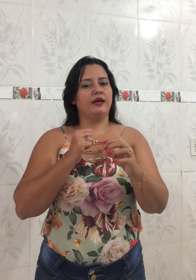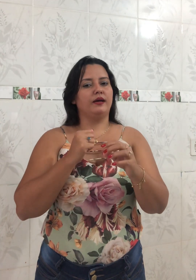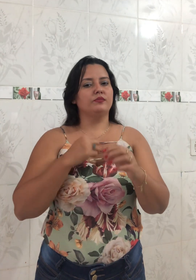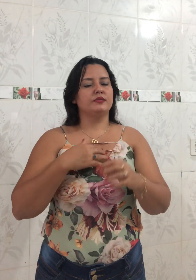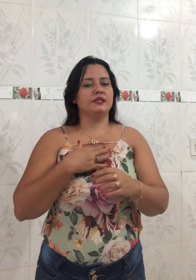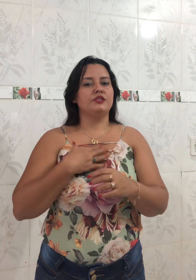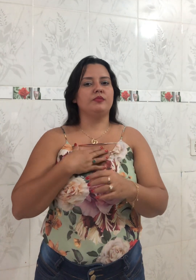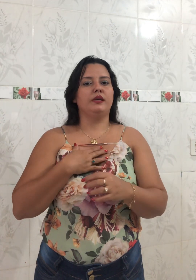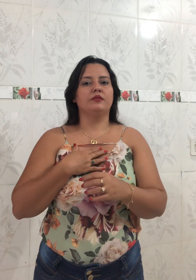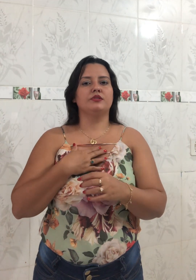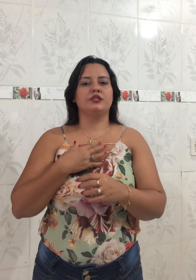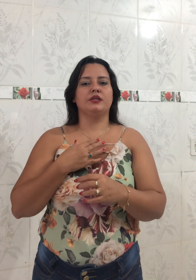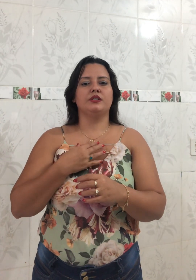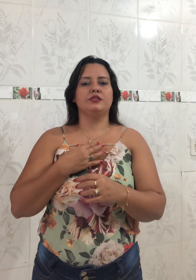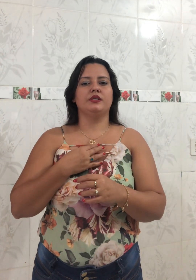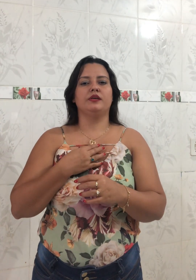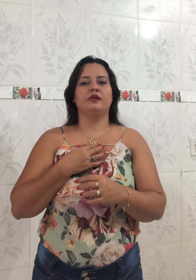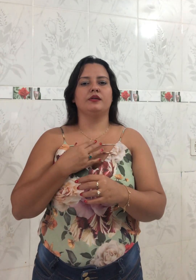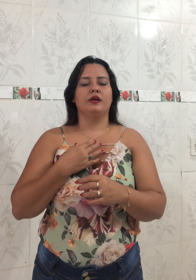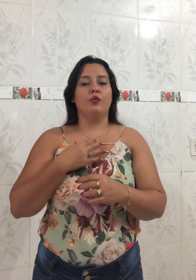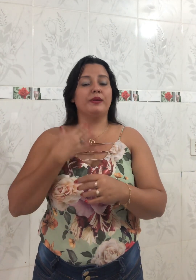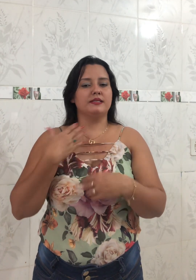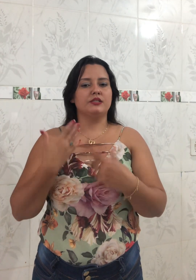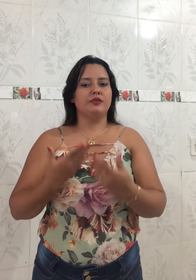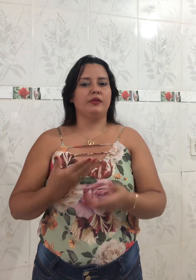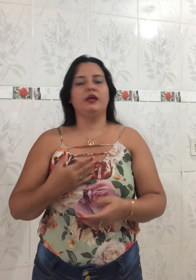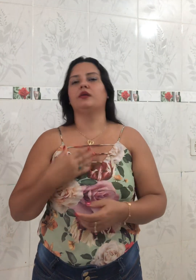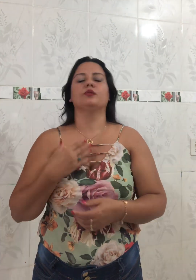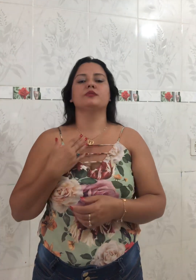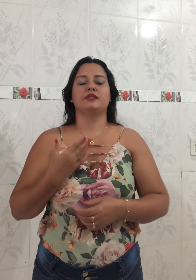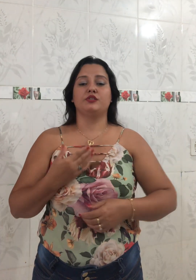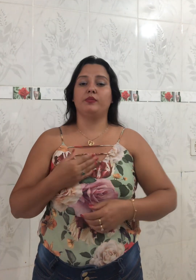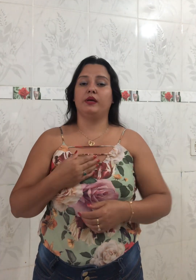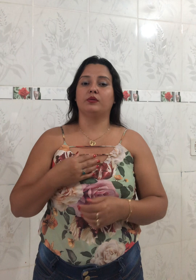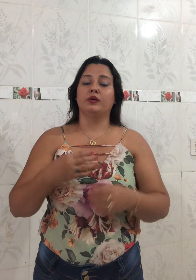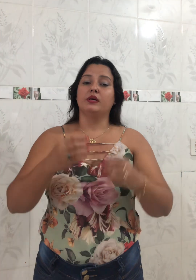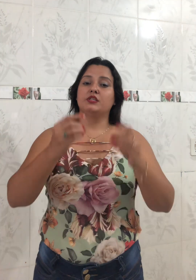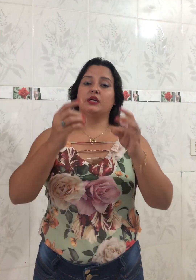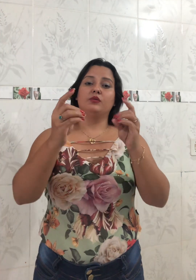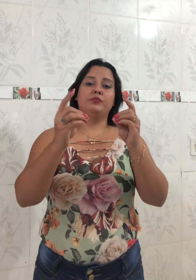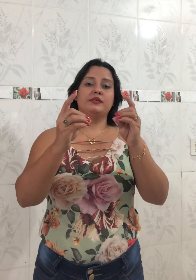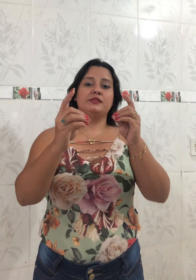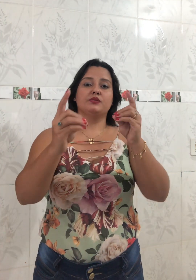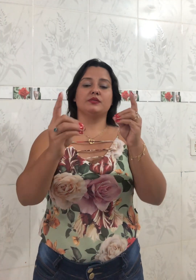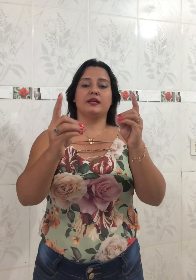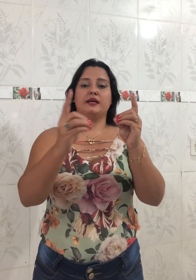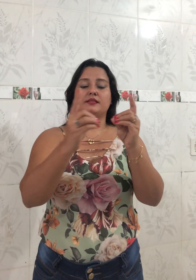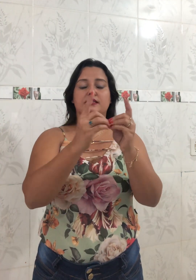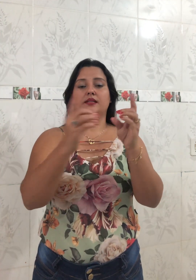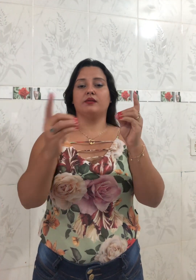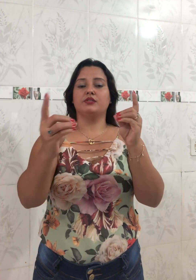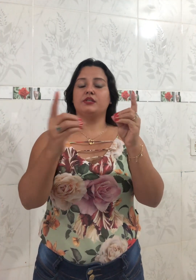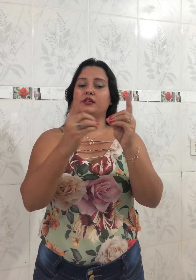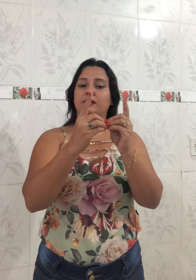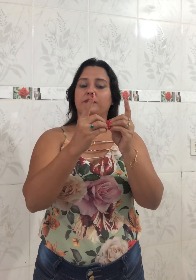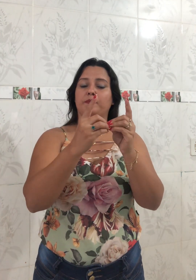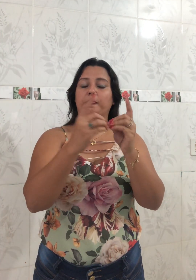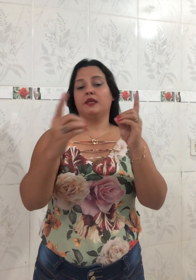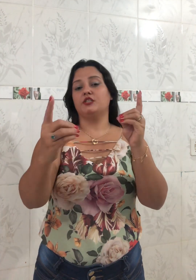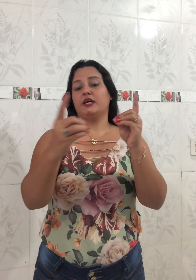um sentimento um pressentimento, um sentimento, já não preciso usar esse sinal de